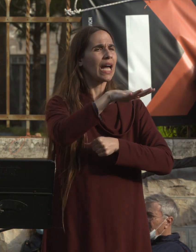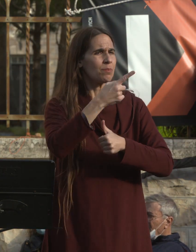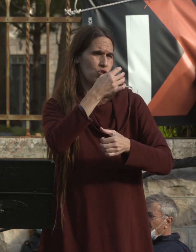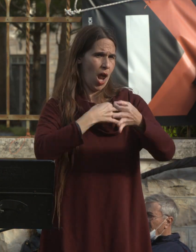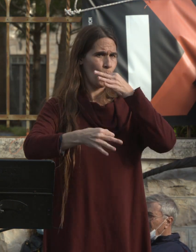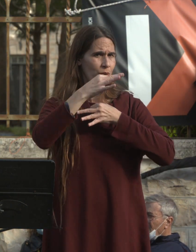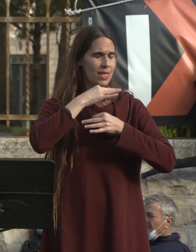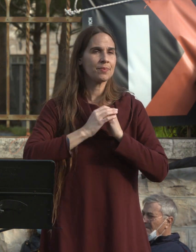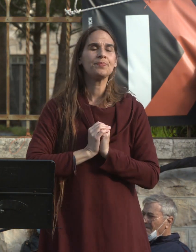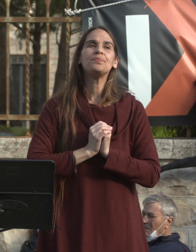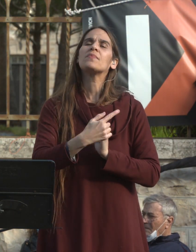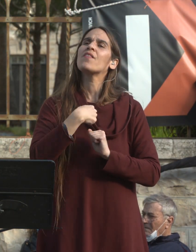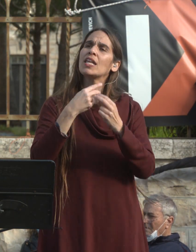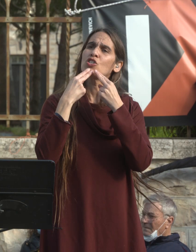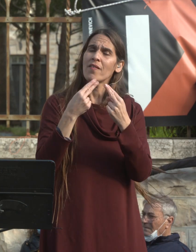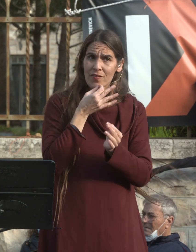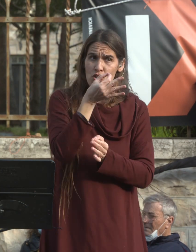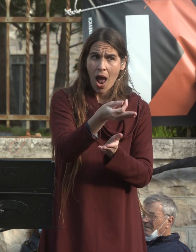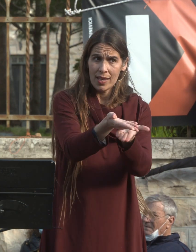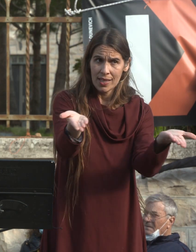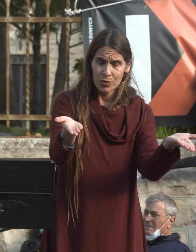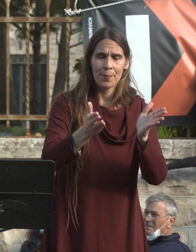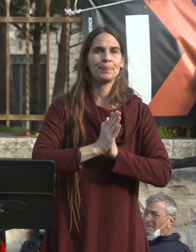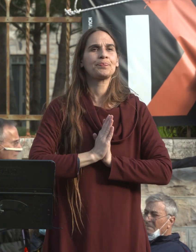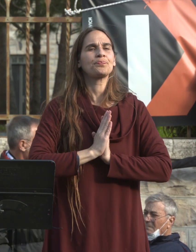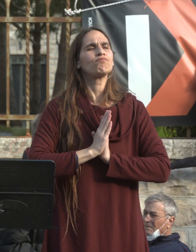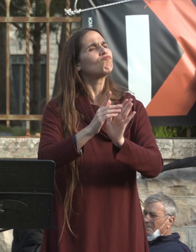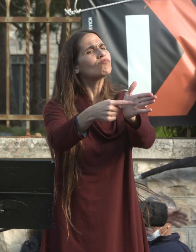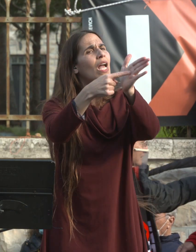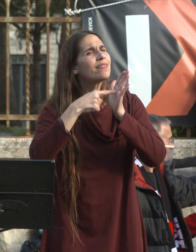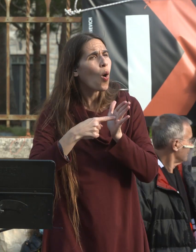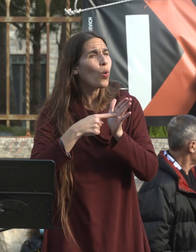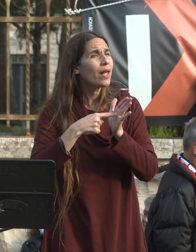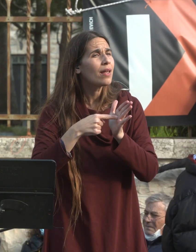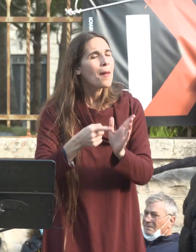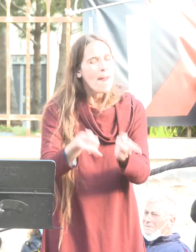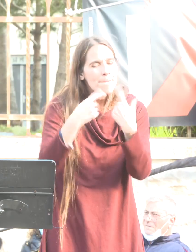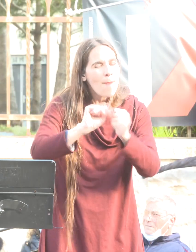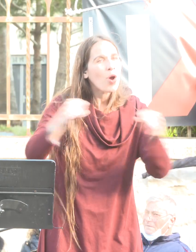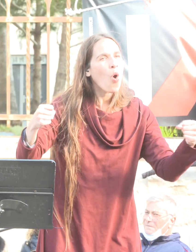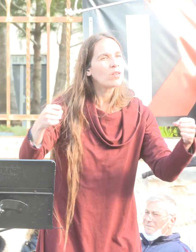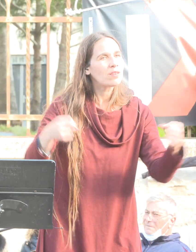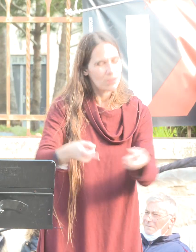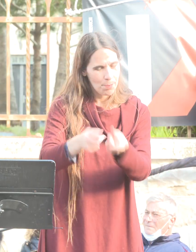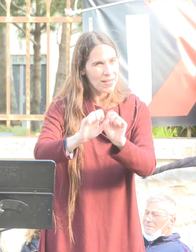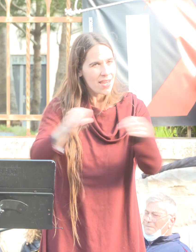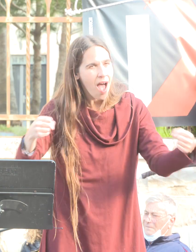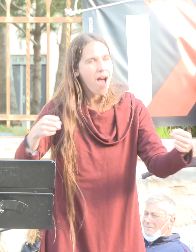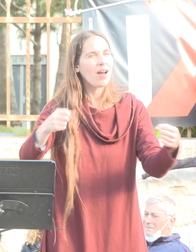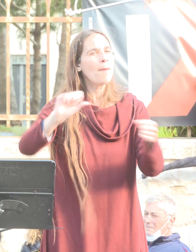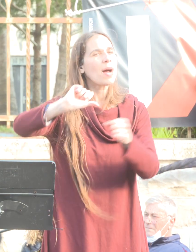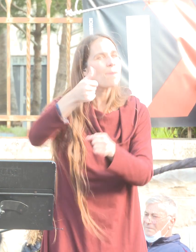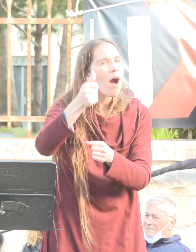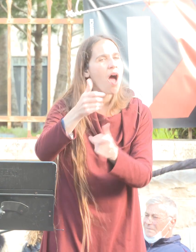ועוד. ואני ישבתי בשאלה. תראו לי בבקשה במקורות, בתנ"ך, בתלמוד,